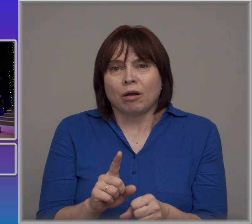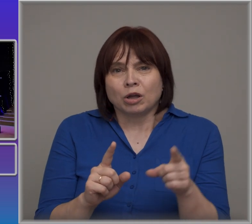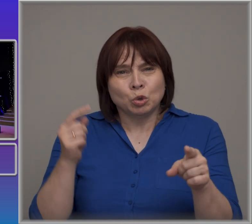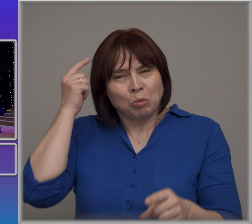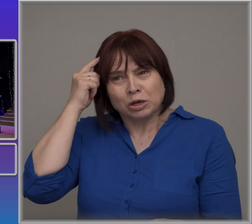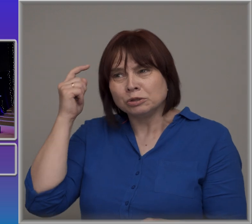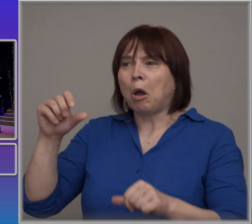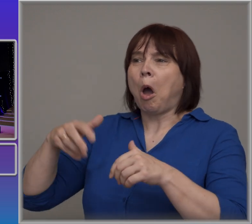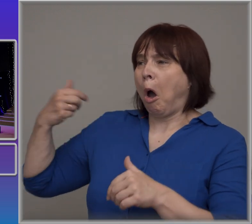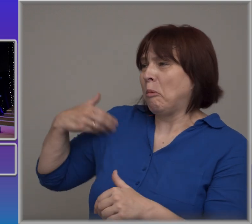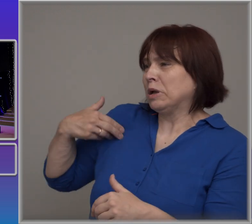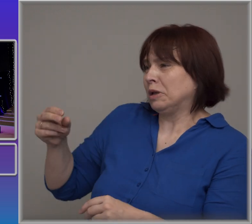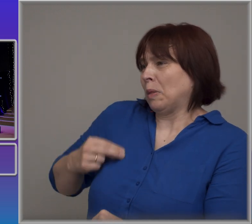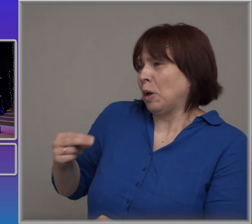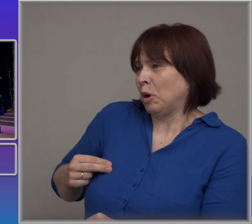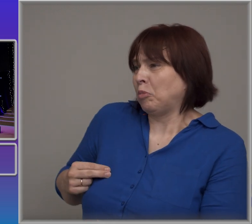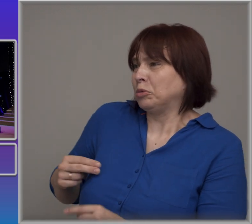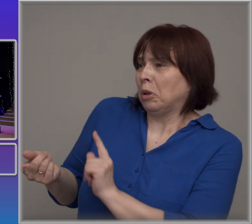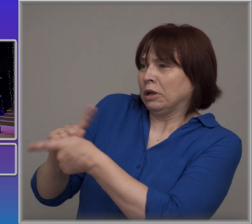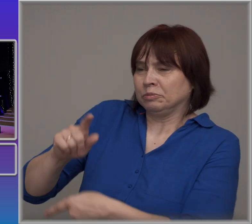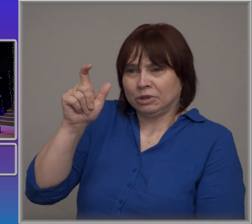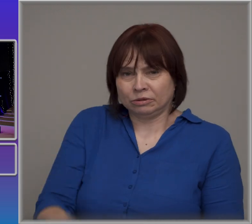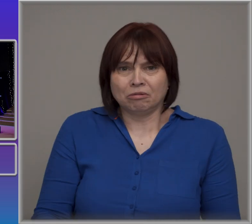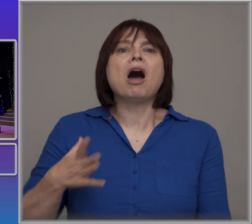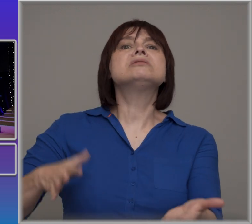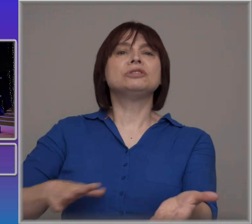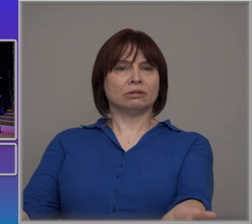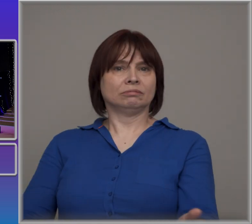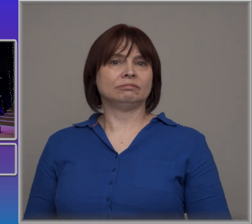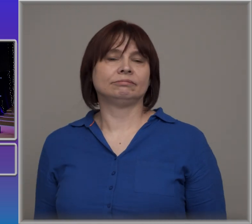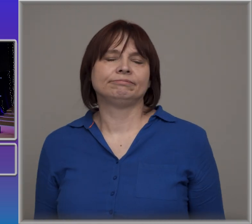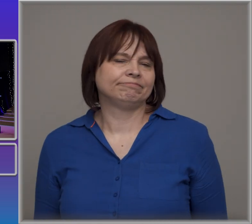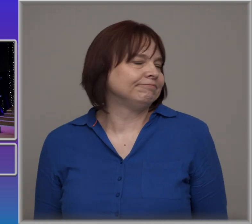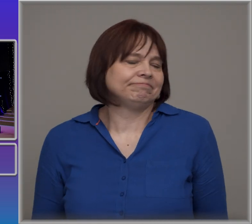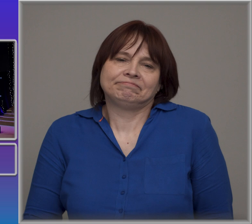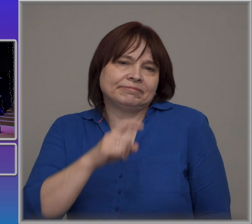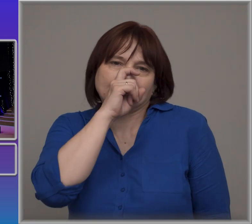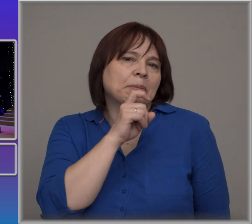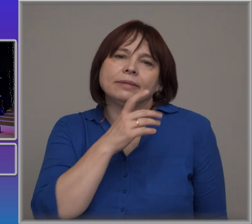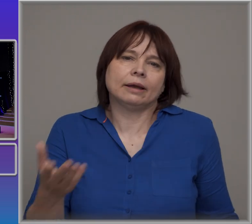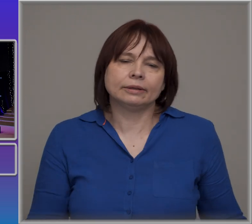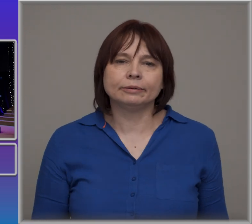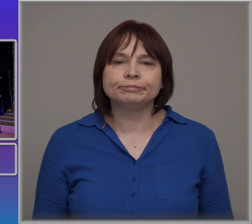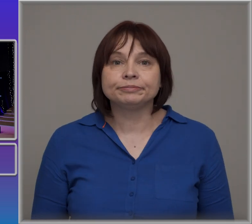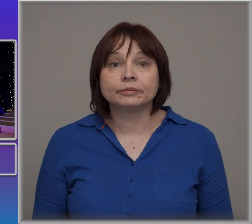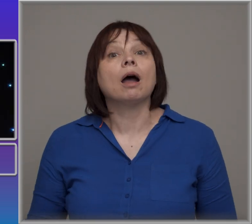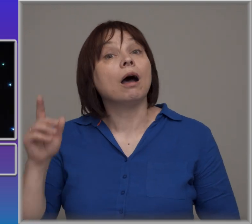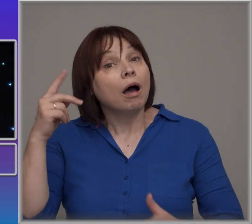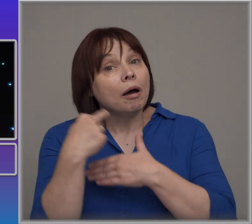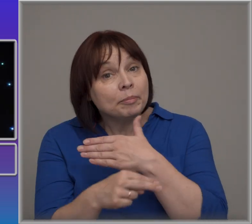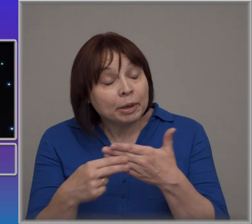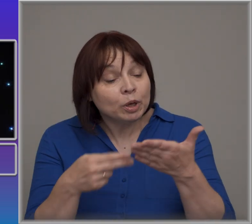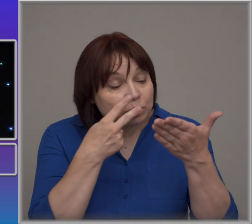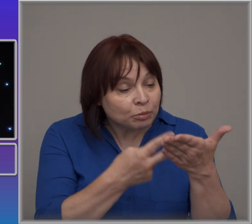ценен, насколько твой высок статус, для чего ты призван, что ты на самом деле являешься драгоценностью